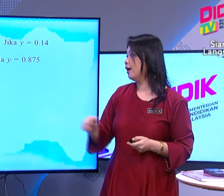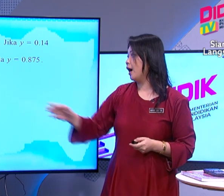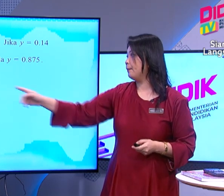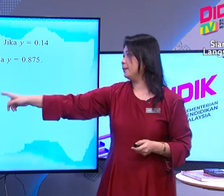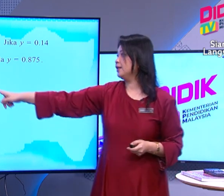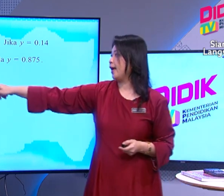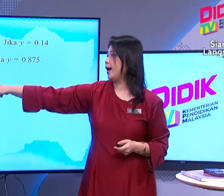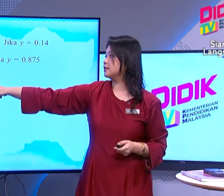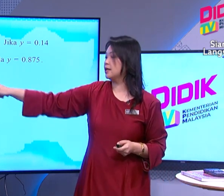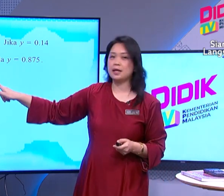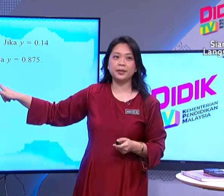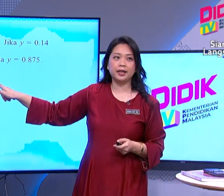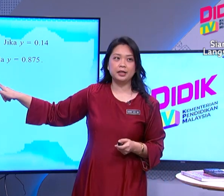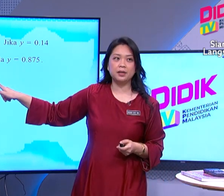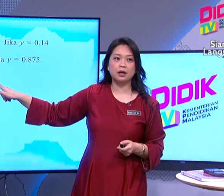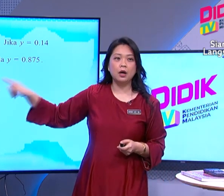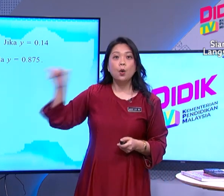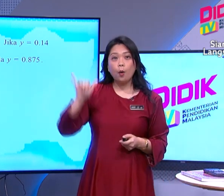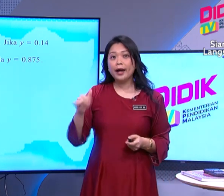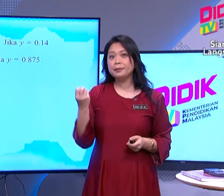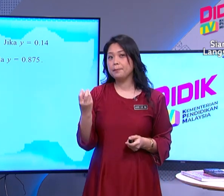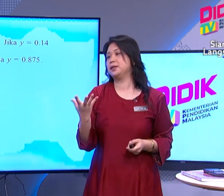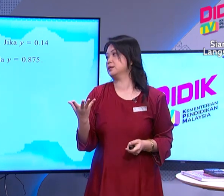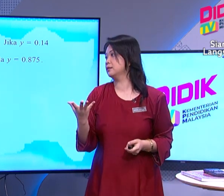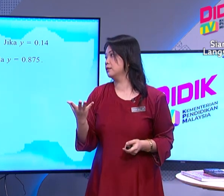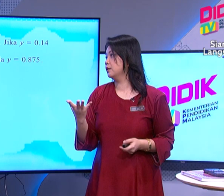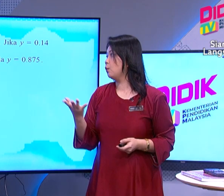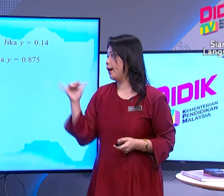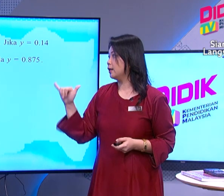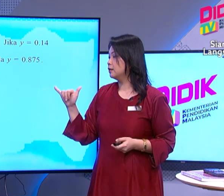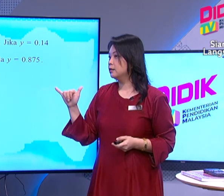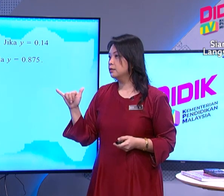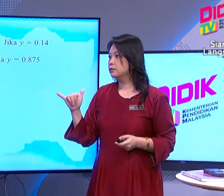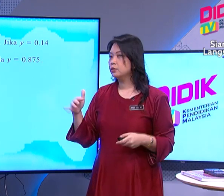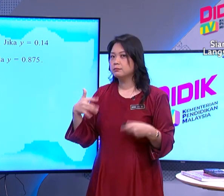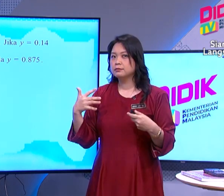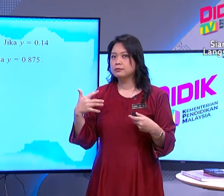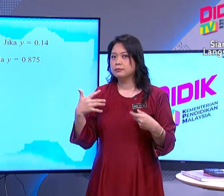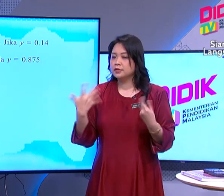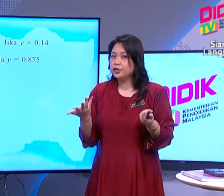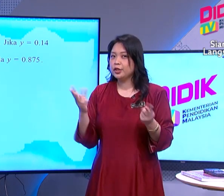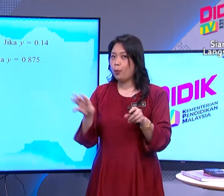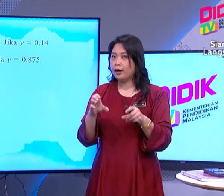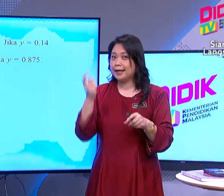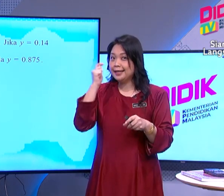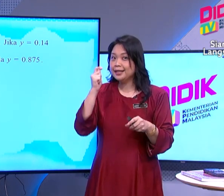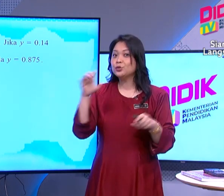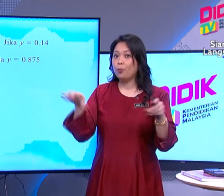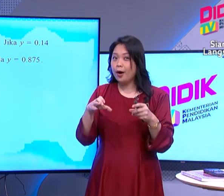Hai apabila X = 50w Berapa Woi subsonic kita buah tadi sudah